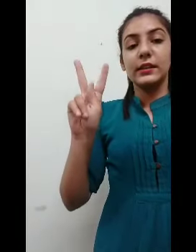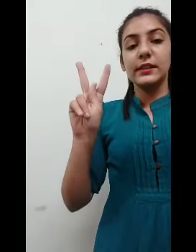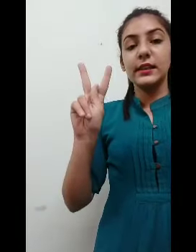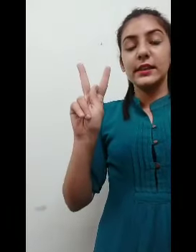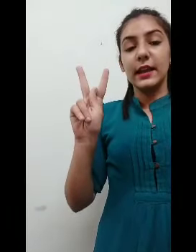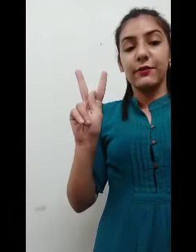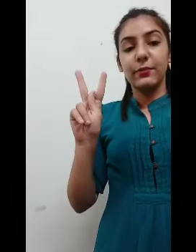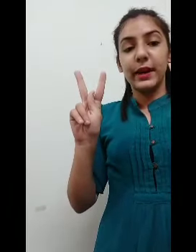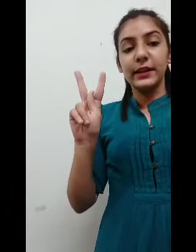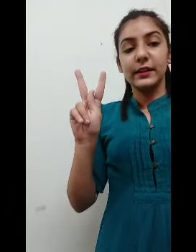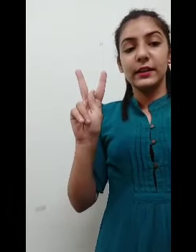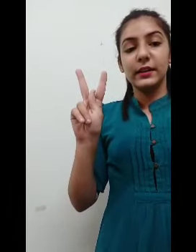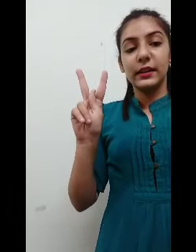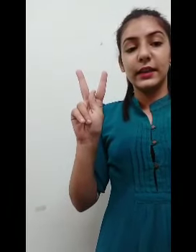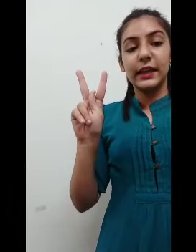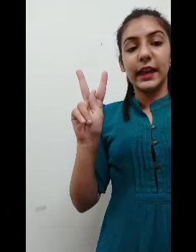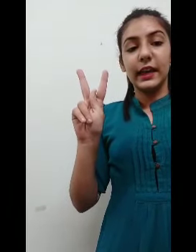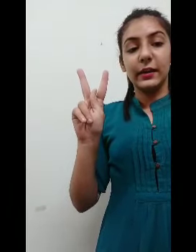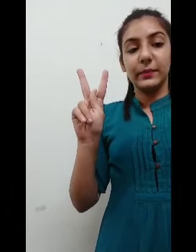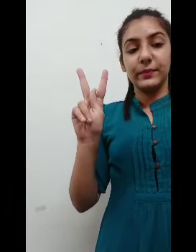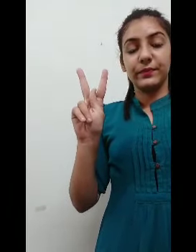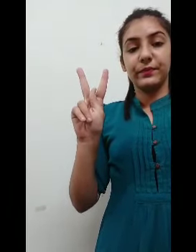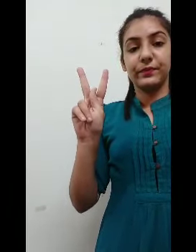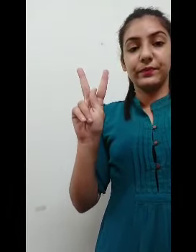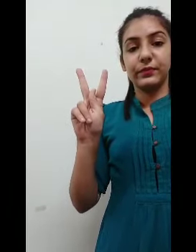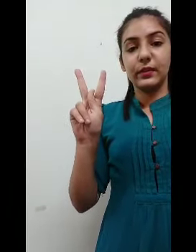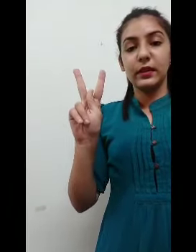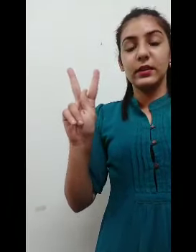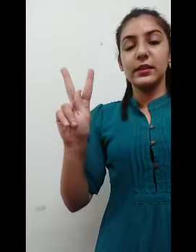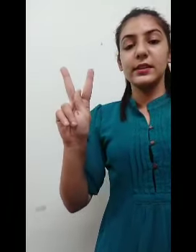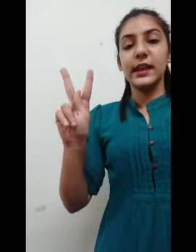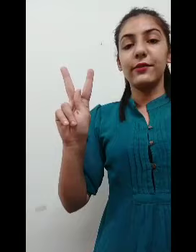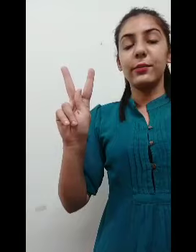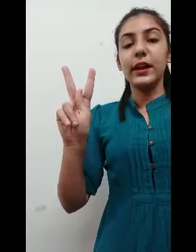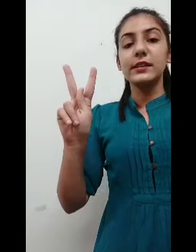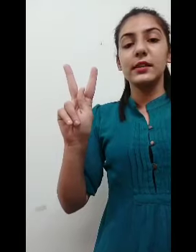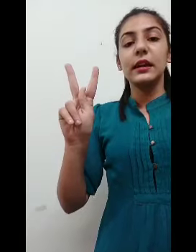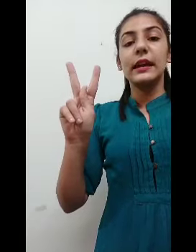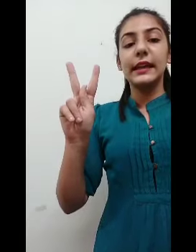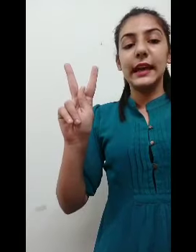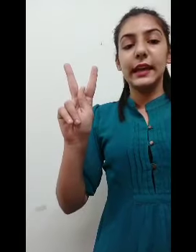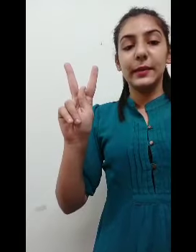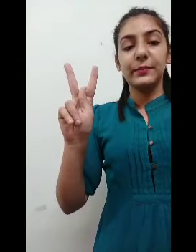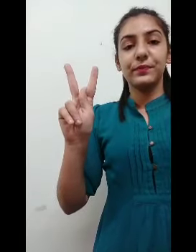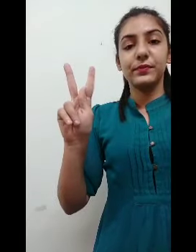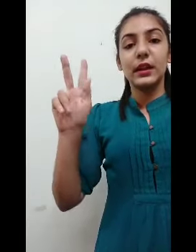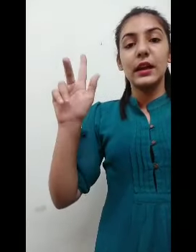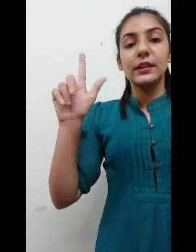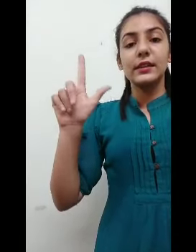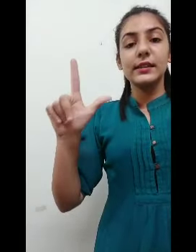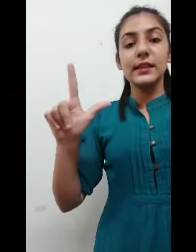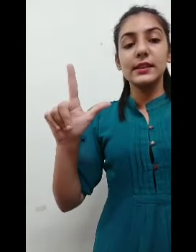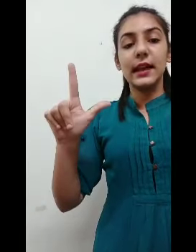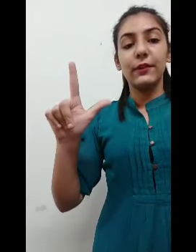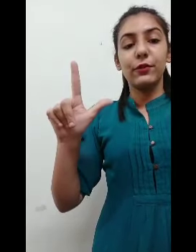दिस इज अल्फाबेट के, दिस इज अल्फाबेट के, दिस इज